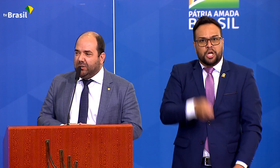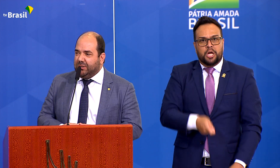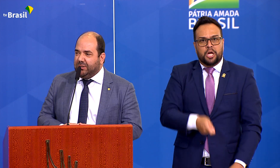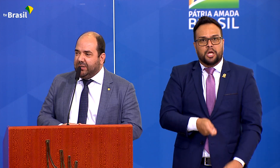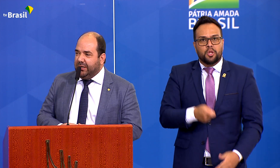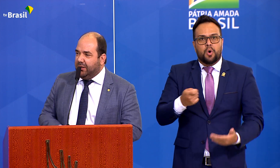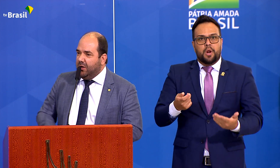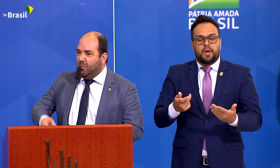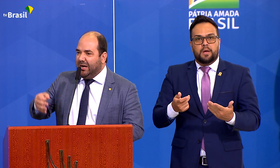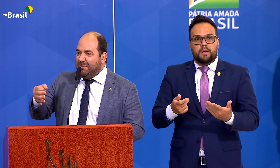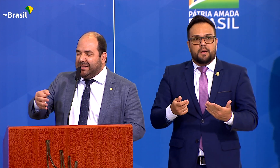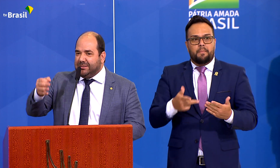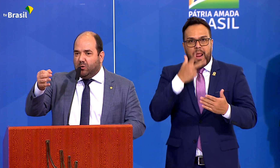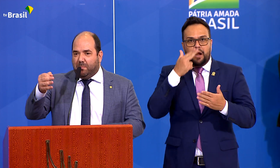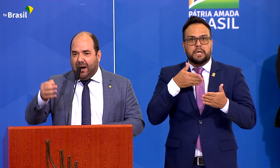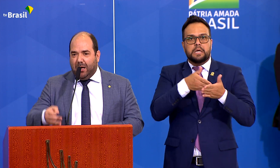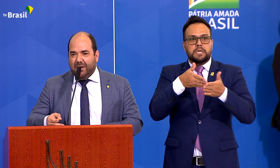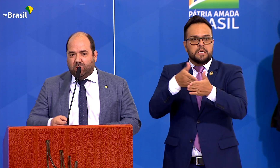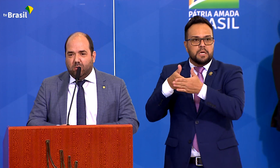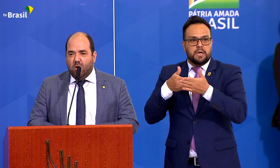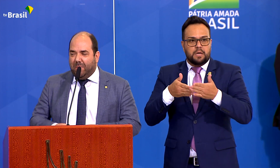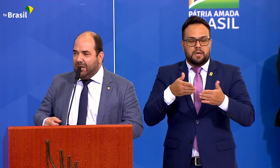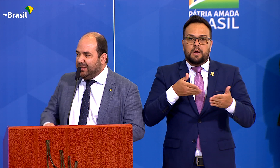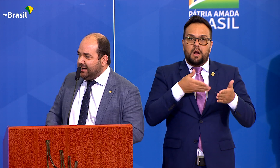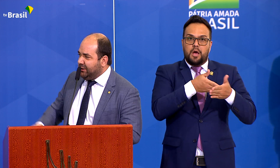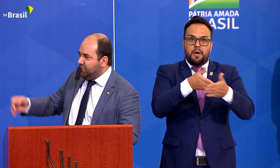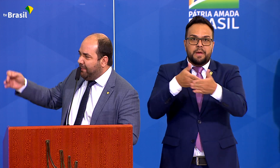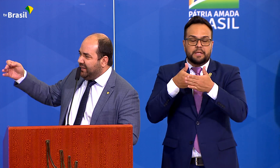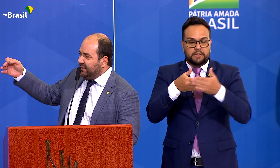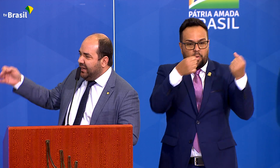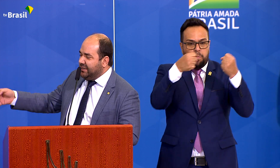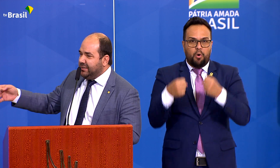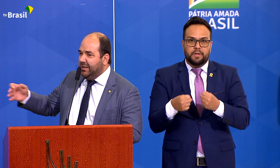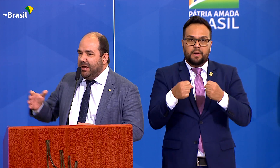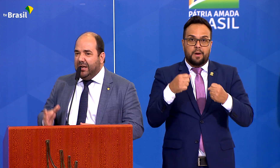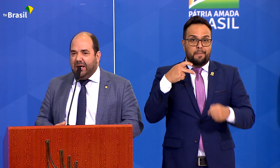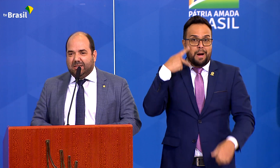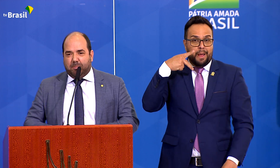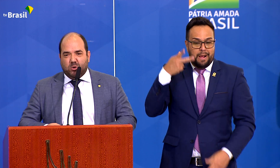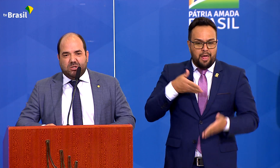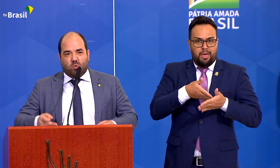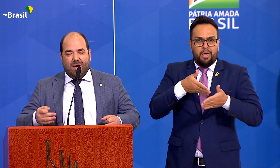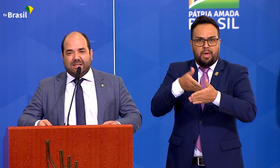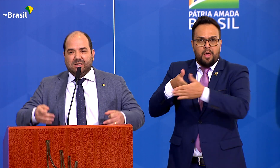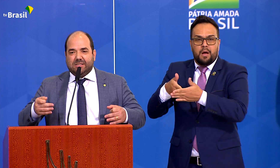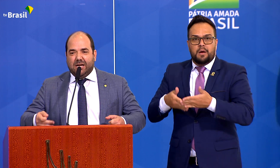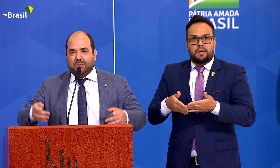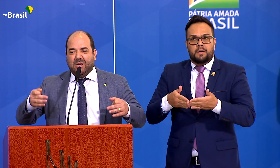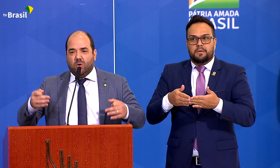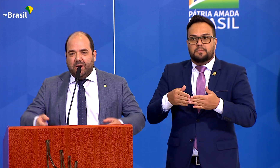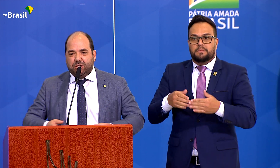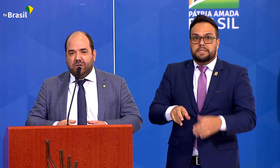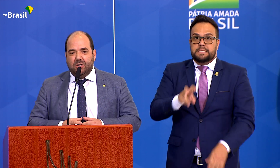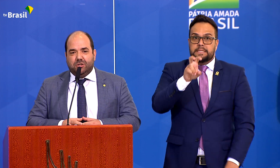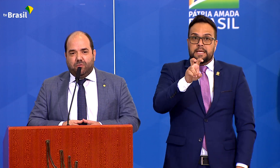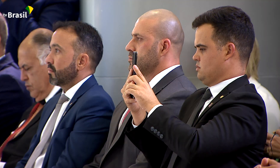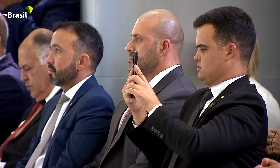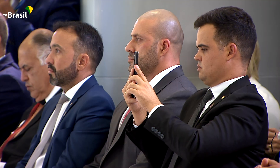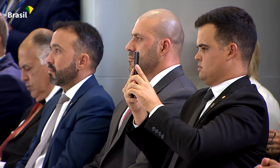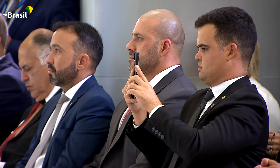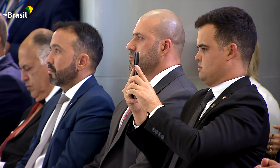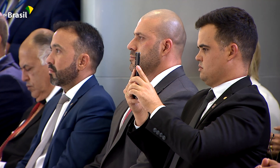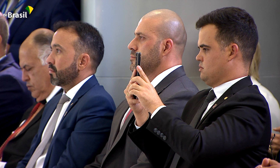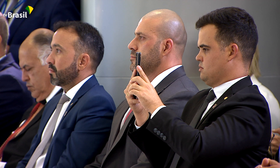vivendo uma ter uma alimentação do Parlamento uma limitação de uma presidência Eleita por 57 milhões